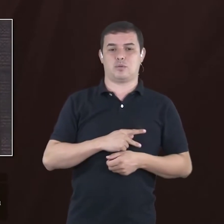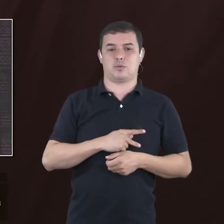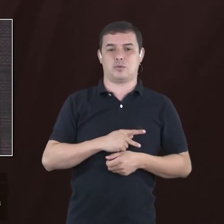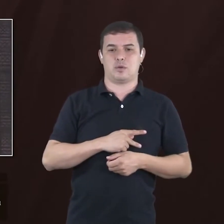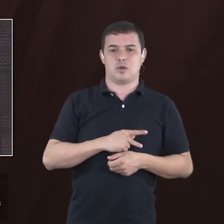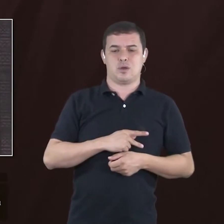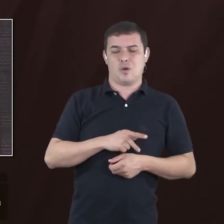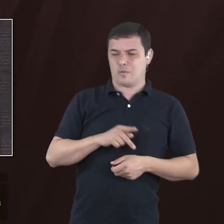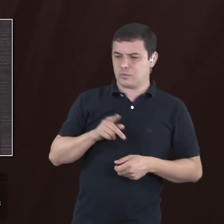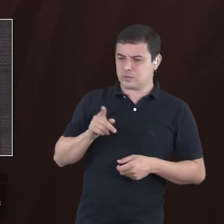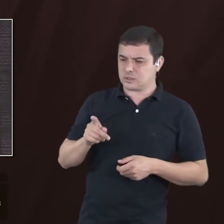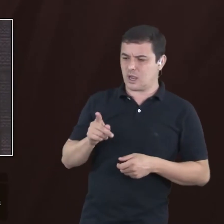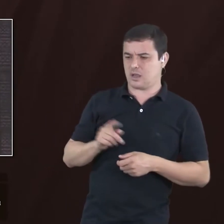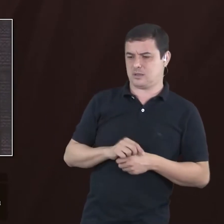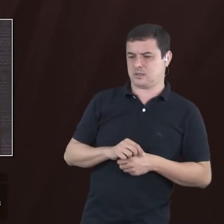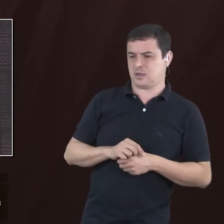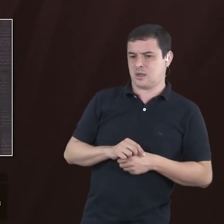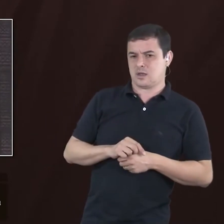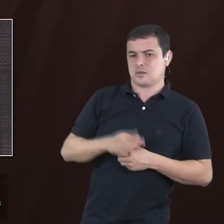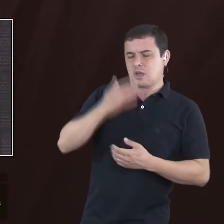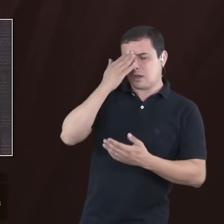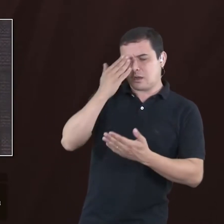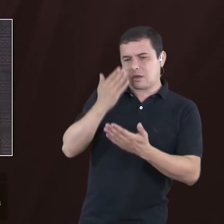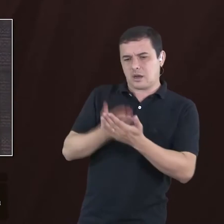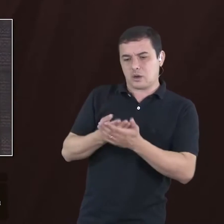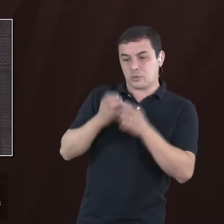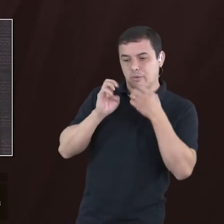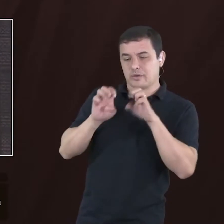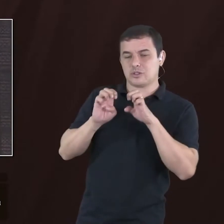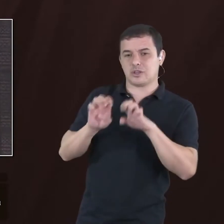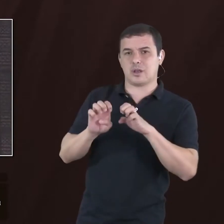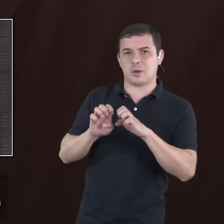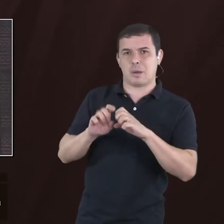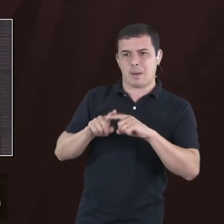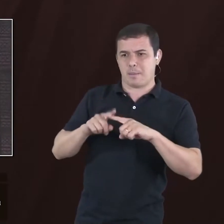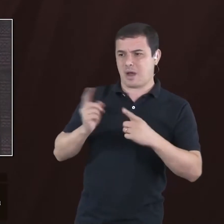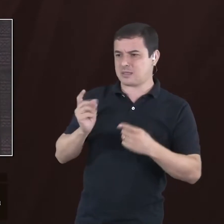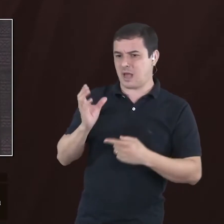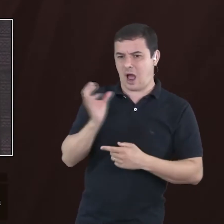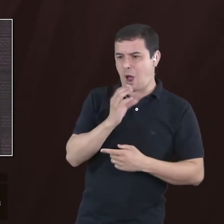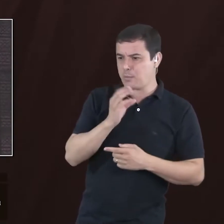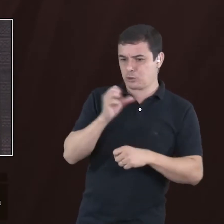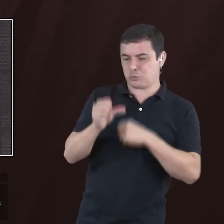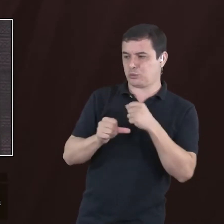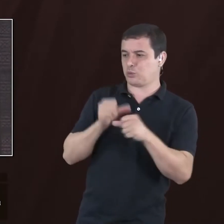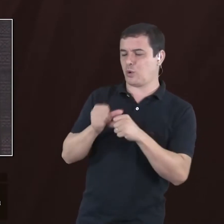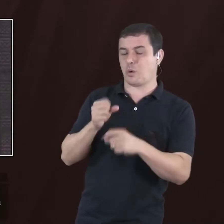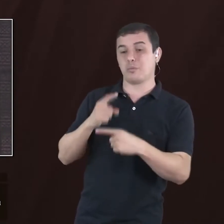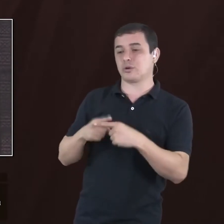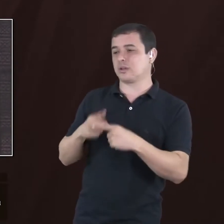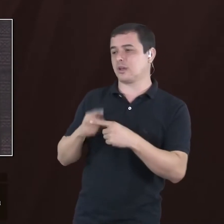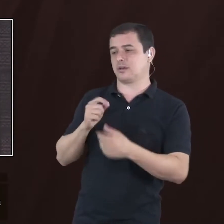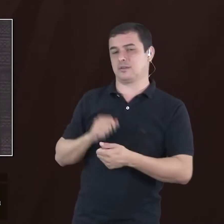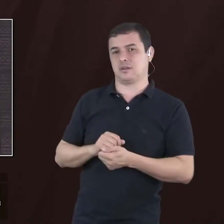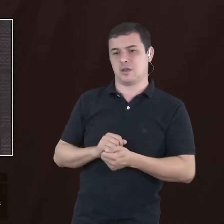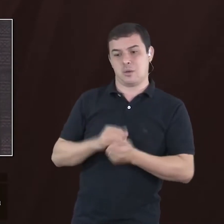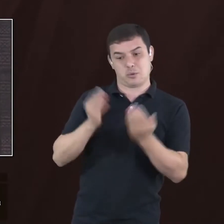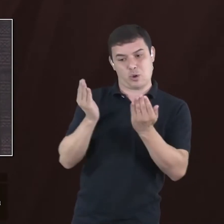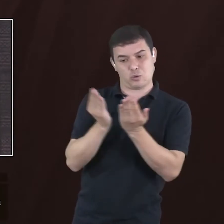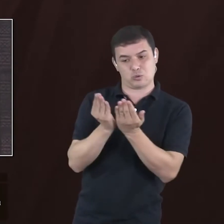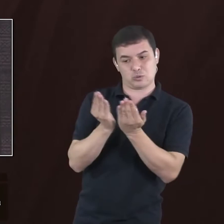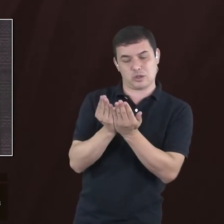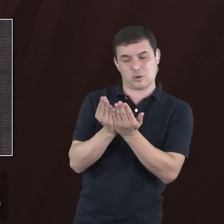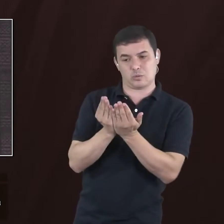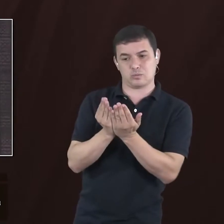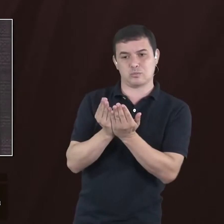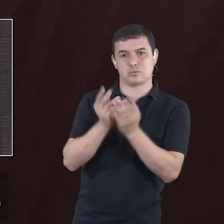outro evangelho, o qual não é outro, senão que há alguns que vos perturbam e querem perverter o evangelho